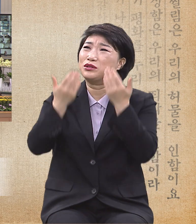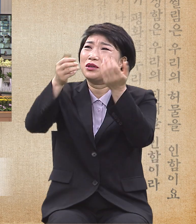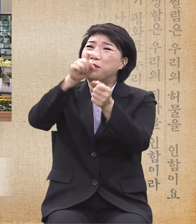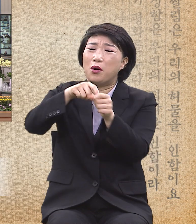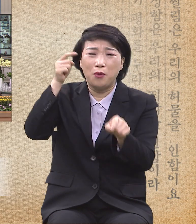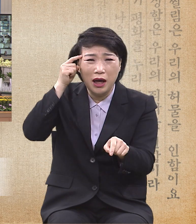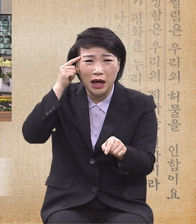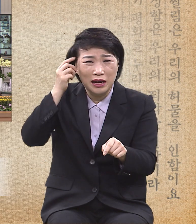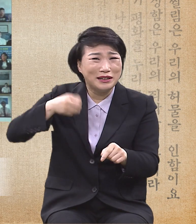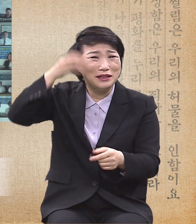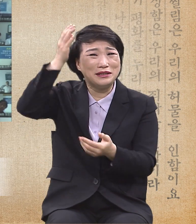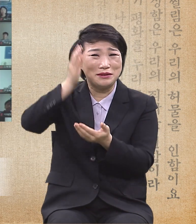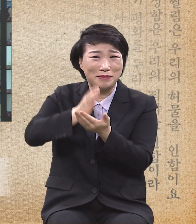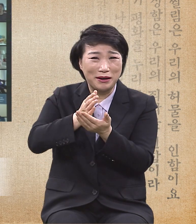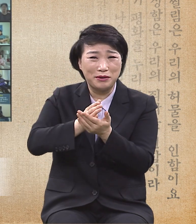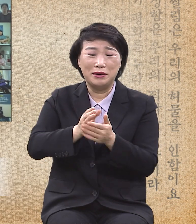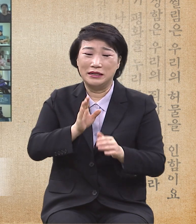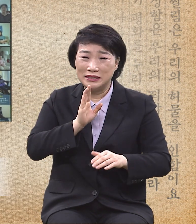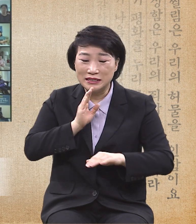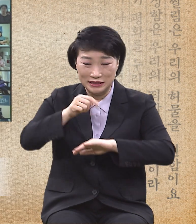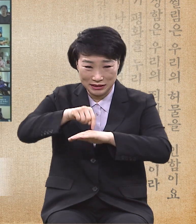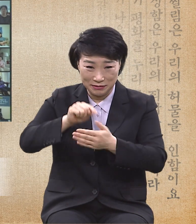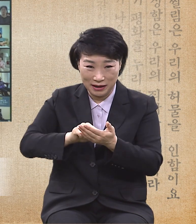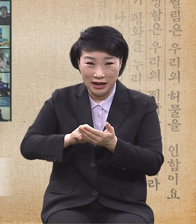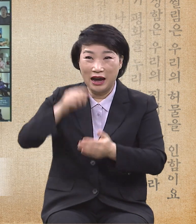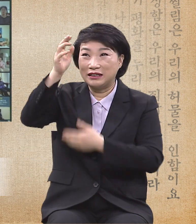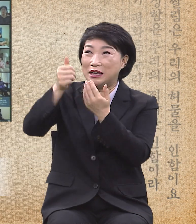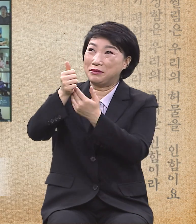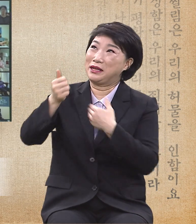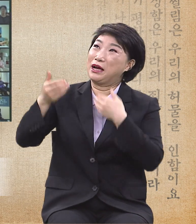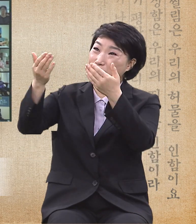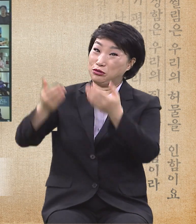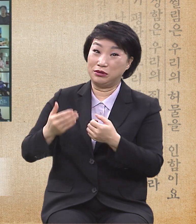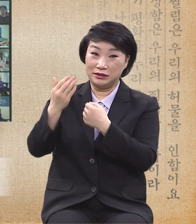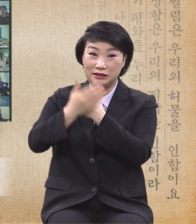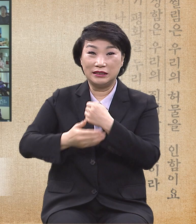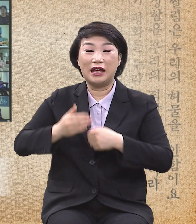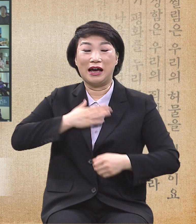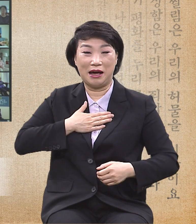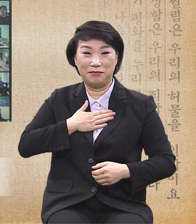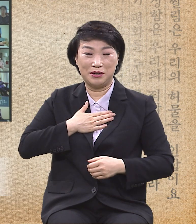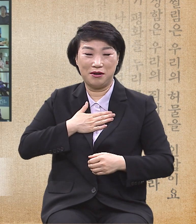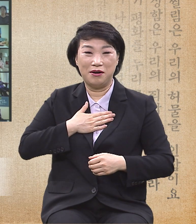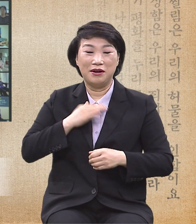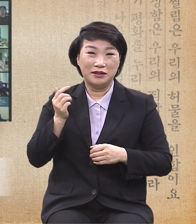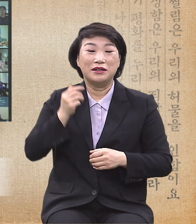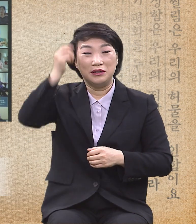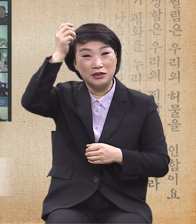목적을 잃지 말고 진실한 하나님의 내게 주신 은혜의 감정을